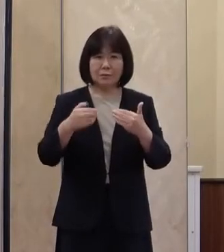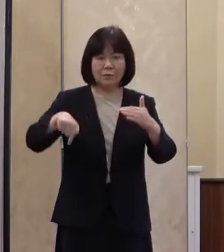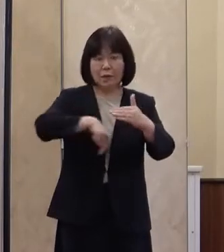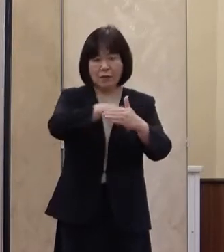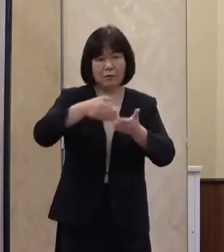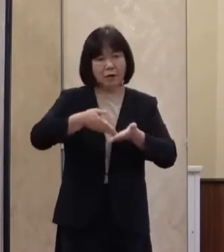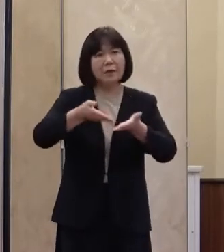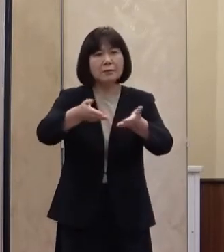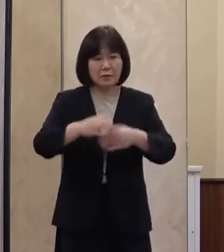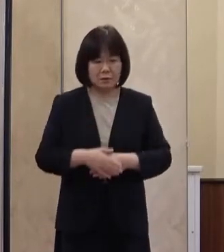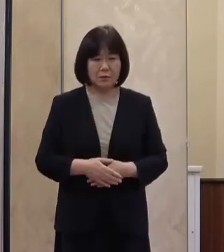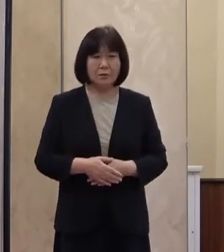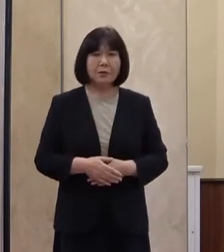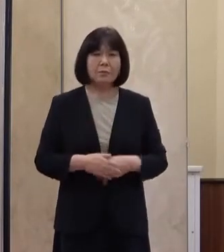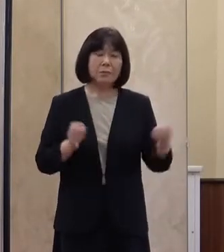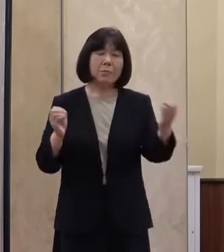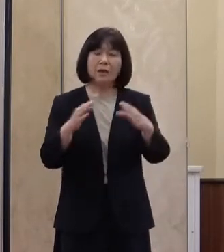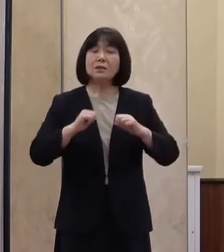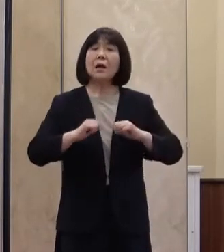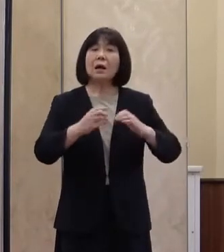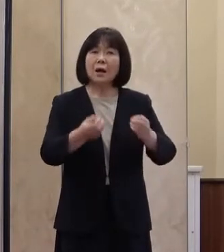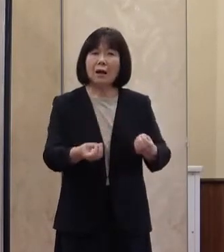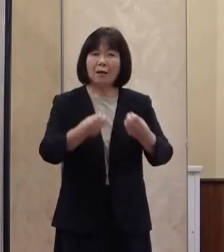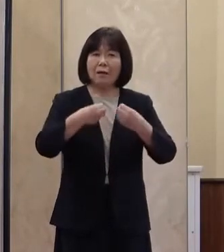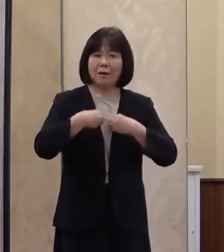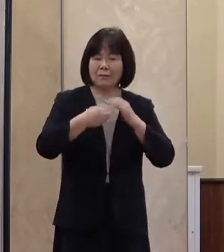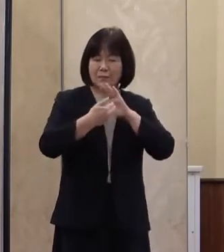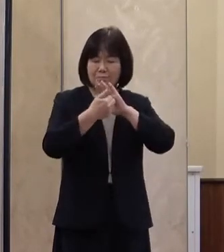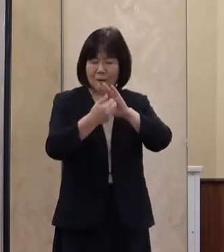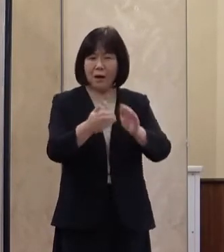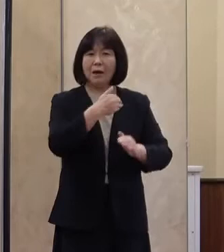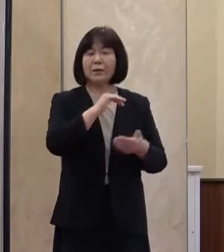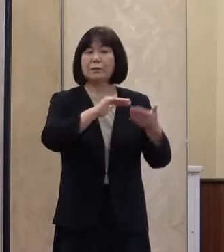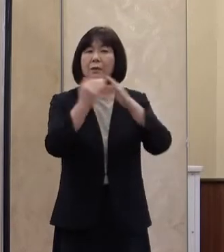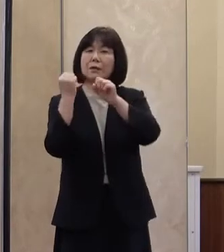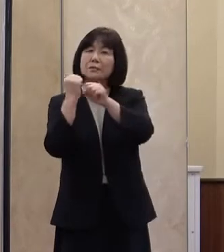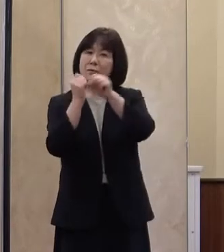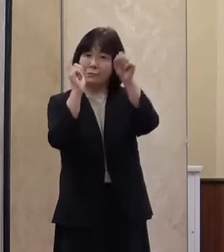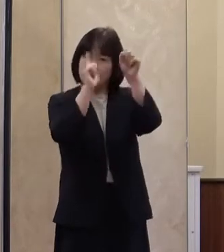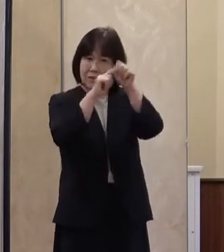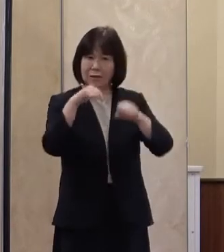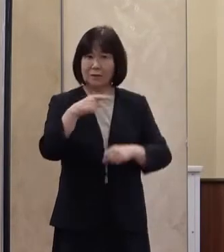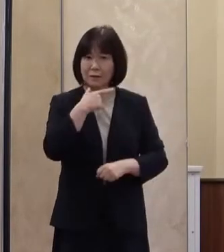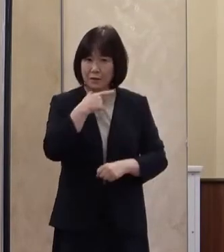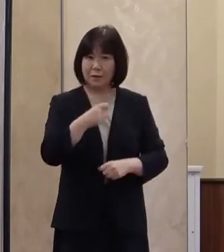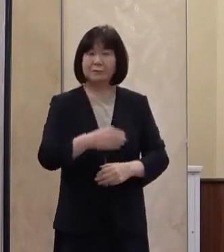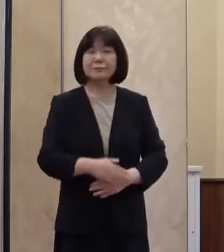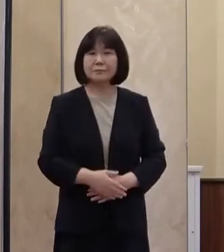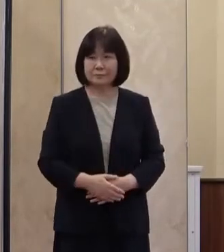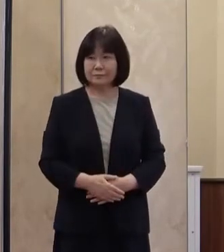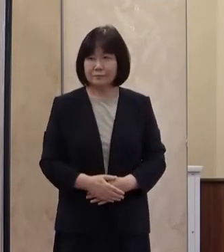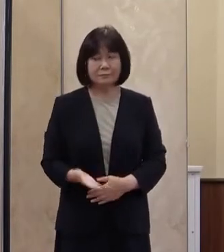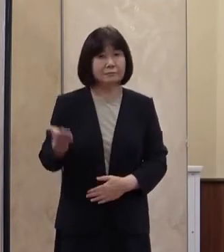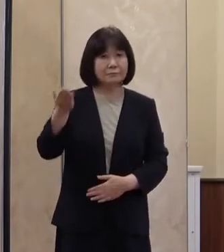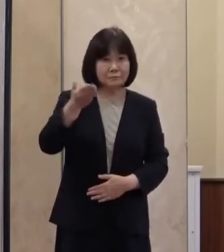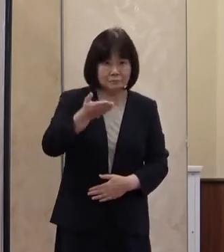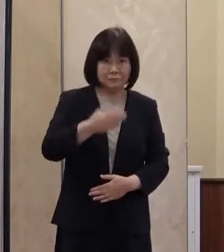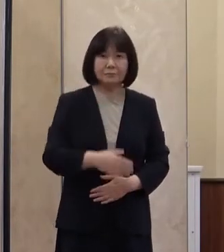り、まあ、そういったことをやりながら、この感染症に強い街づくりというのを目指していきたいと思います。次お願い